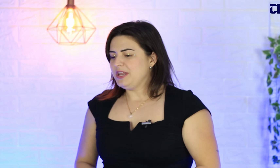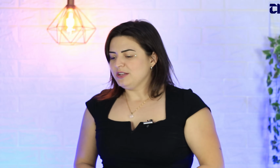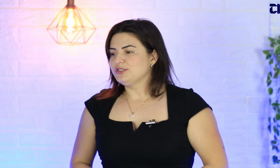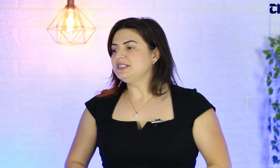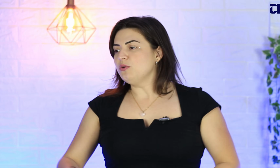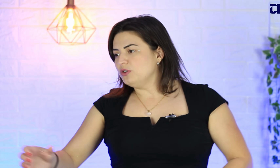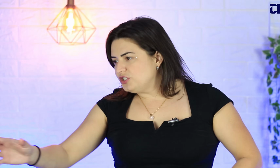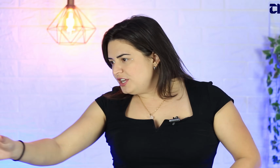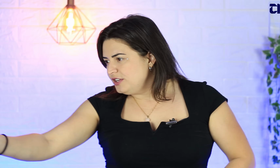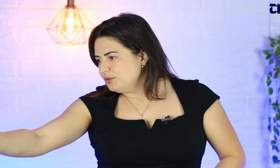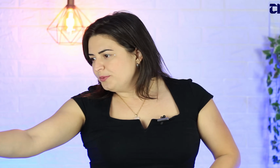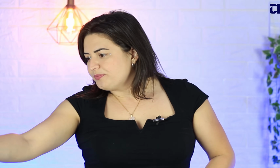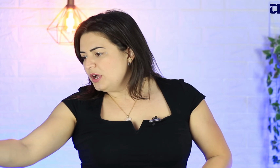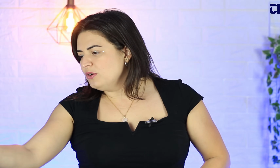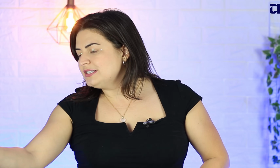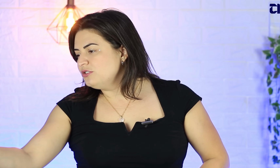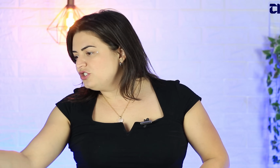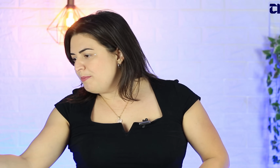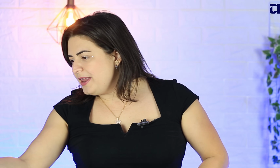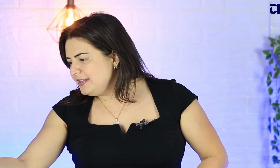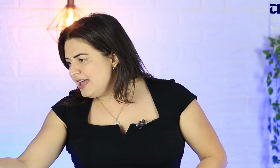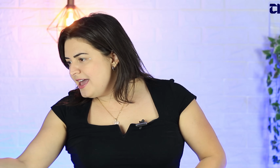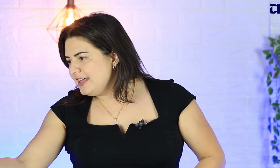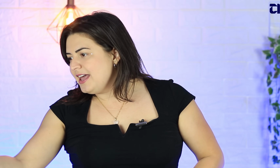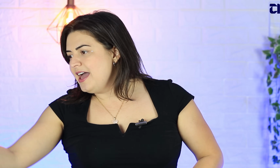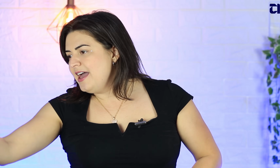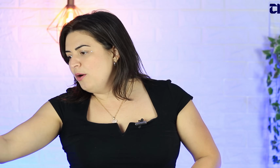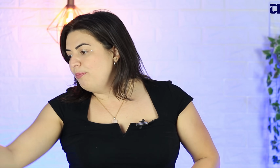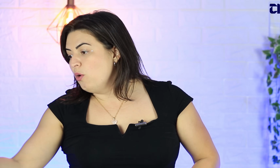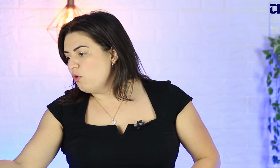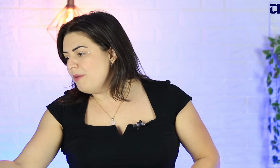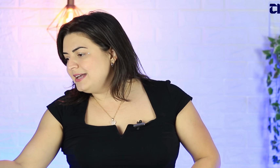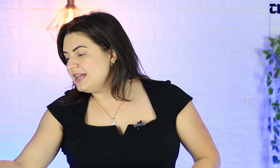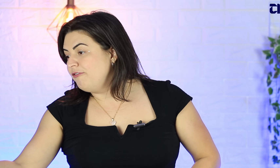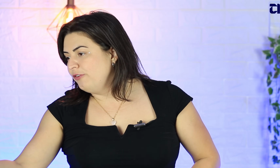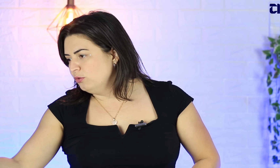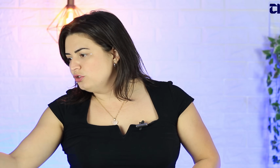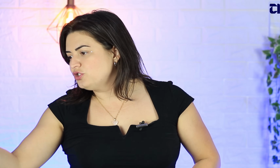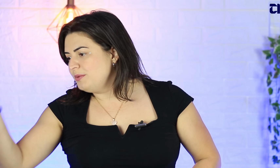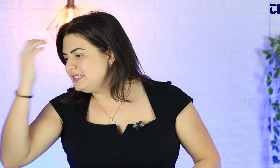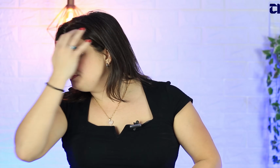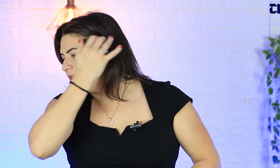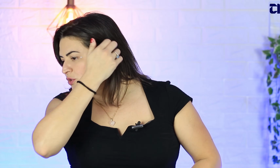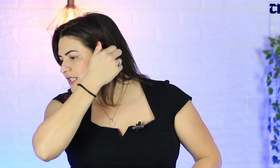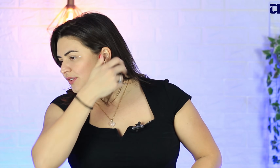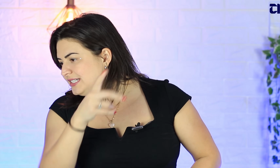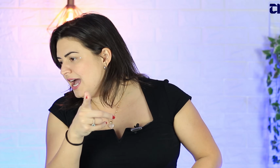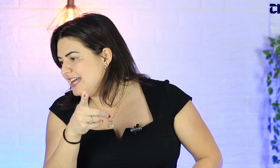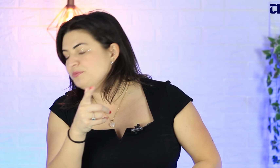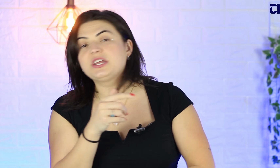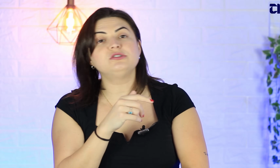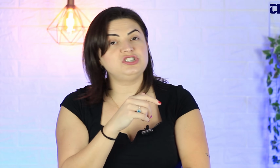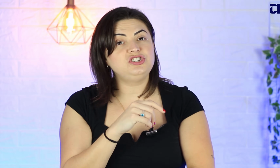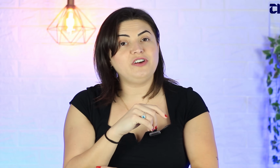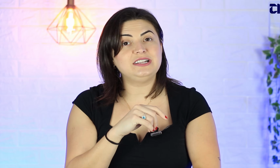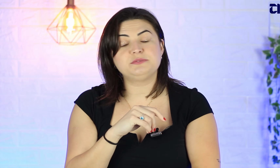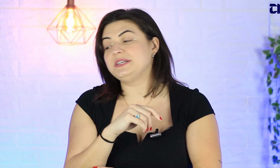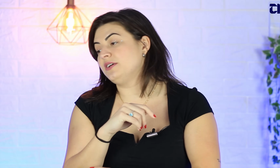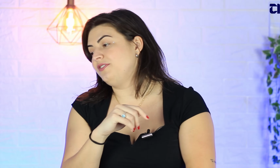libretos? Estão curtindo? Estão gostando de aprender um pouco mais a fundo sobre as expressões sociais? Porque quando a gente fala de expressão